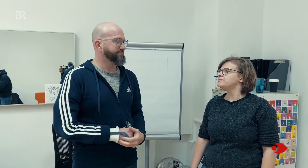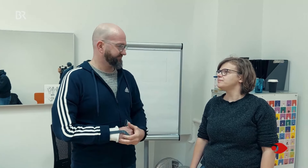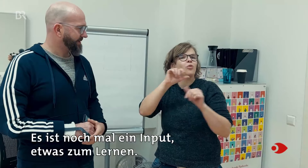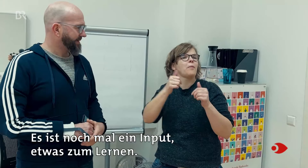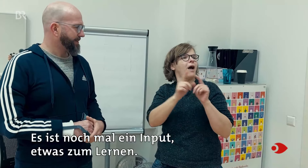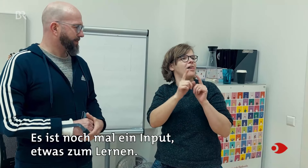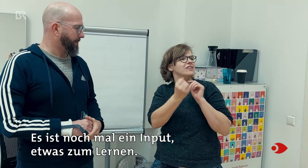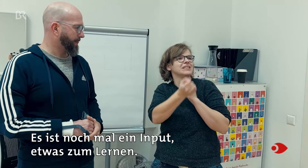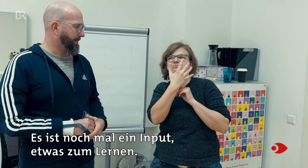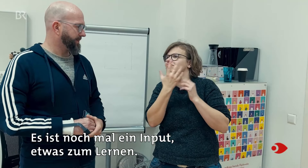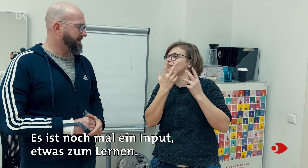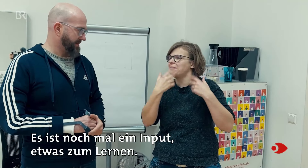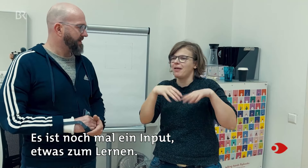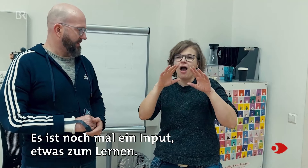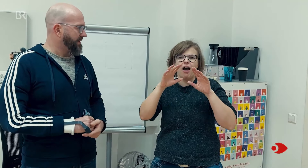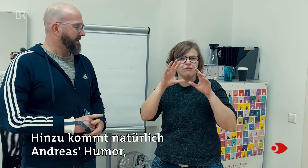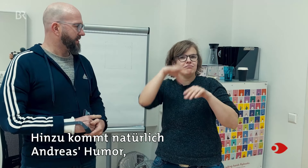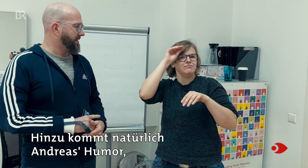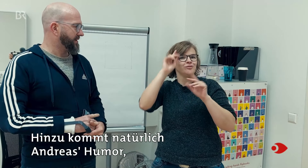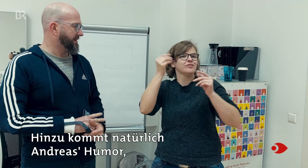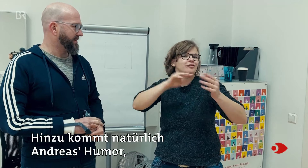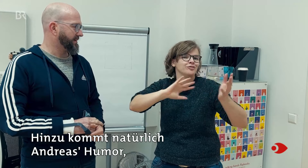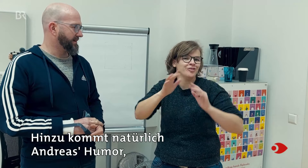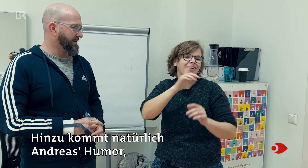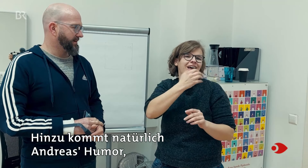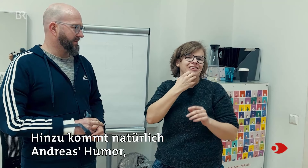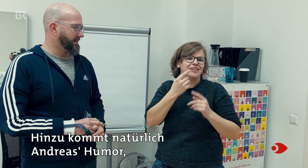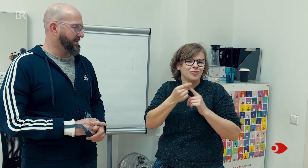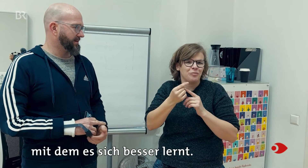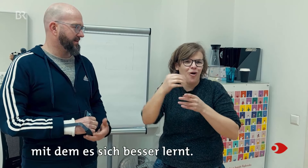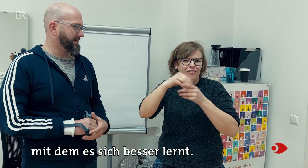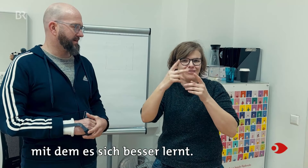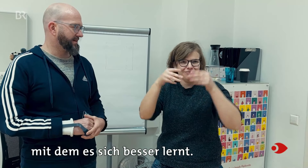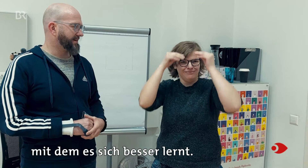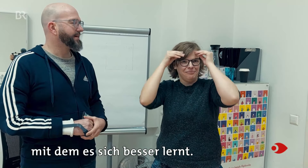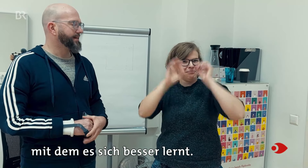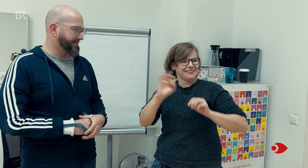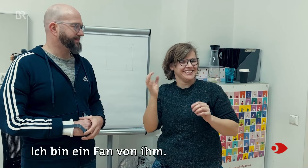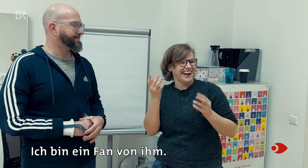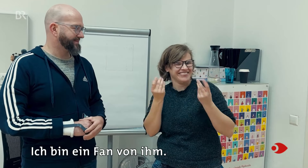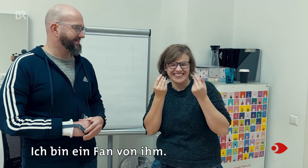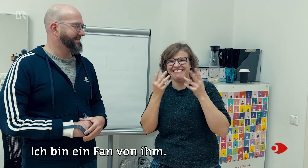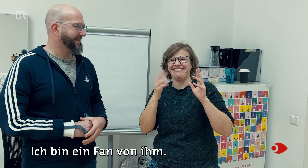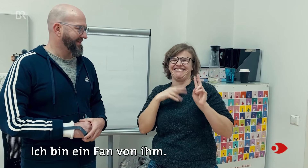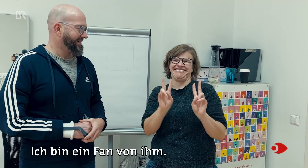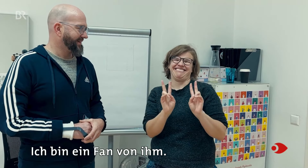Es ist nochmal ein Input, etwas zum Lernen. Hinzu kommt natürlich Andreas' Humor, mit dem es sich besser lernt. Ich bin ein Fan von ihm.